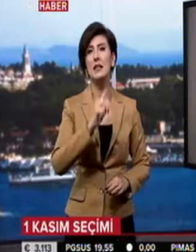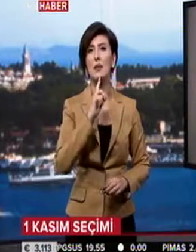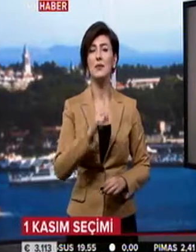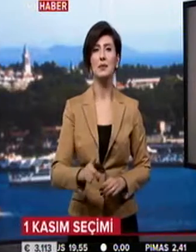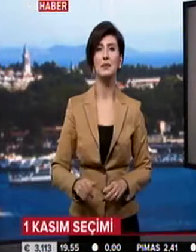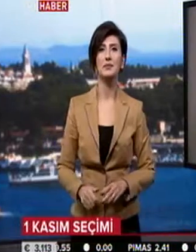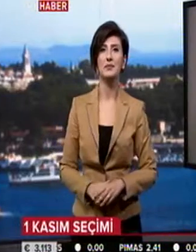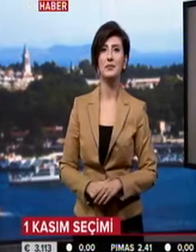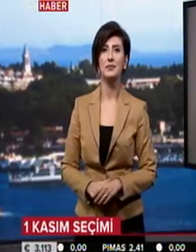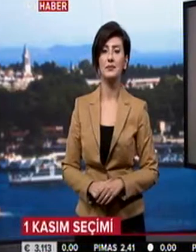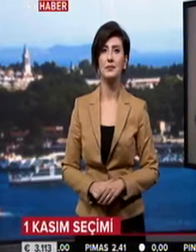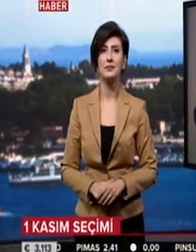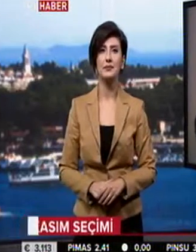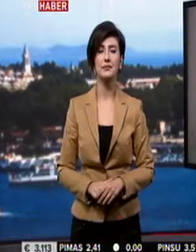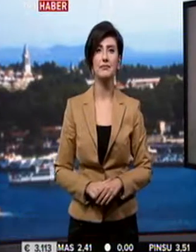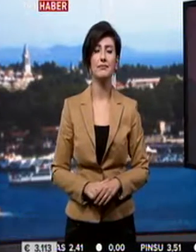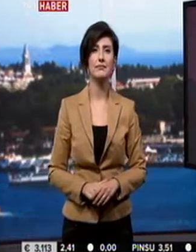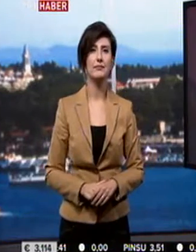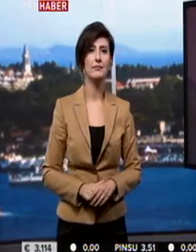ifadesini kullandı.